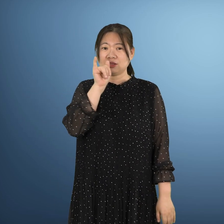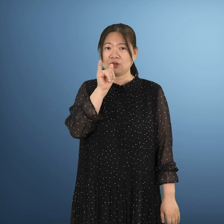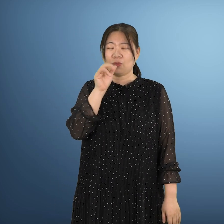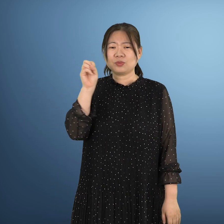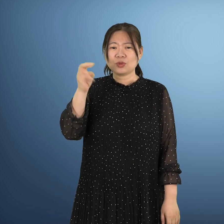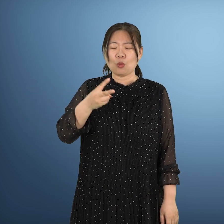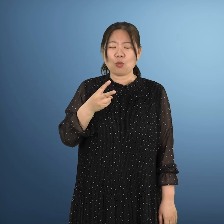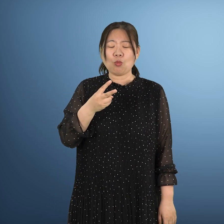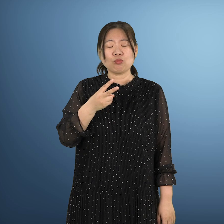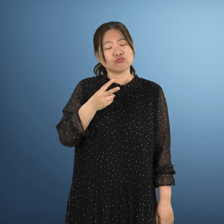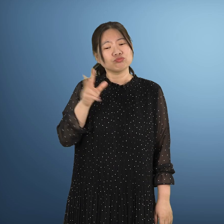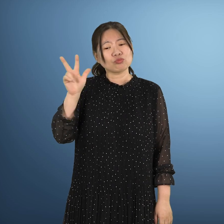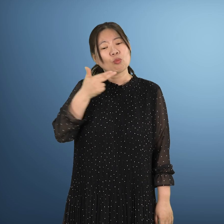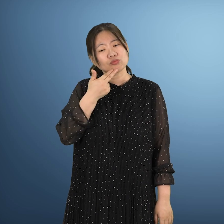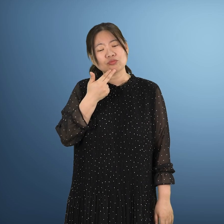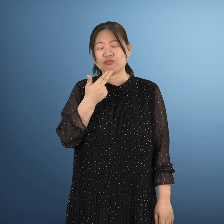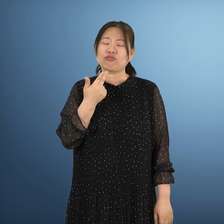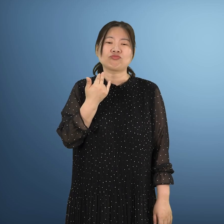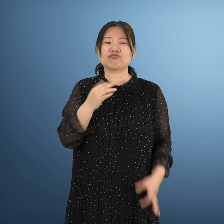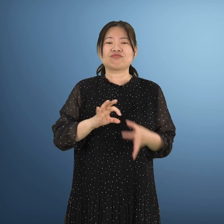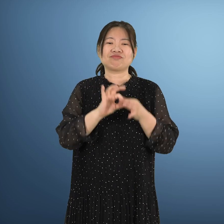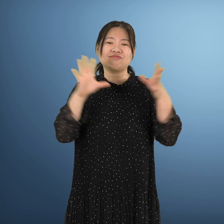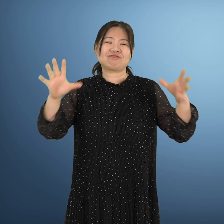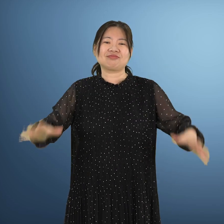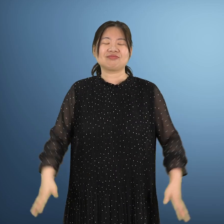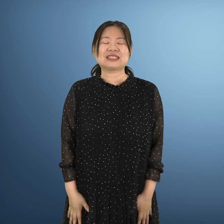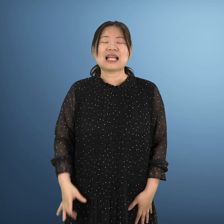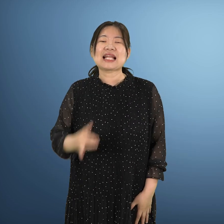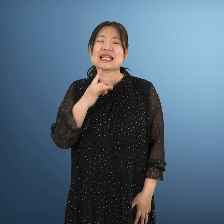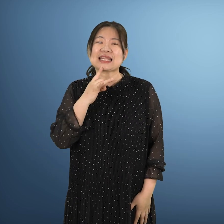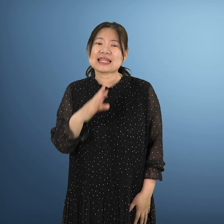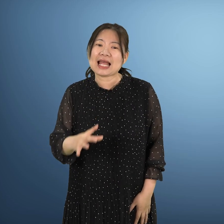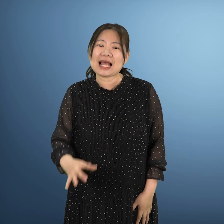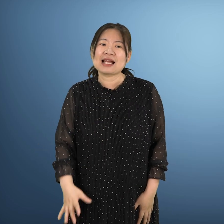있고 안 할 수도 있어요. 단